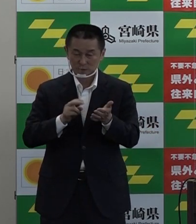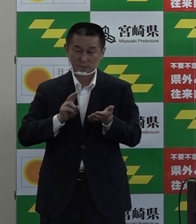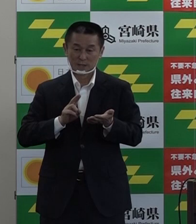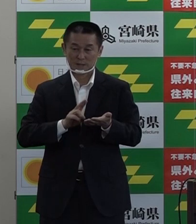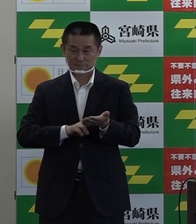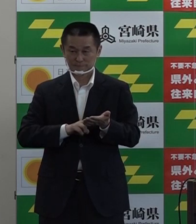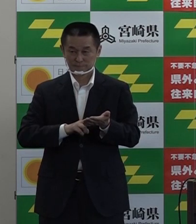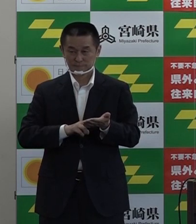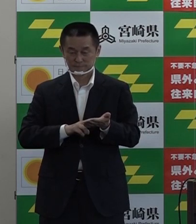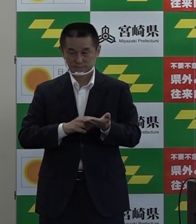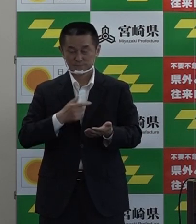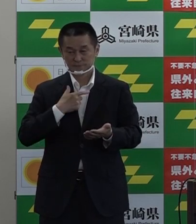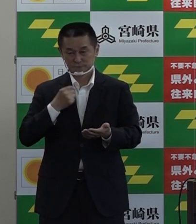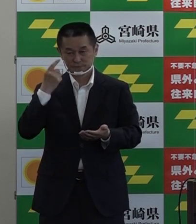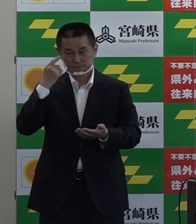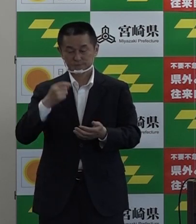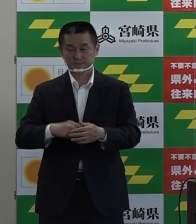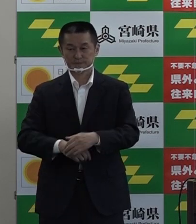たいと考えております。